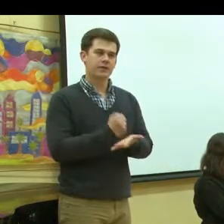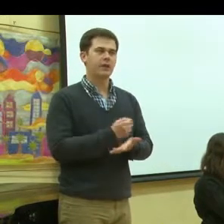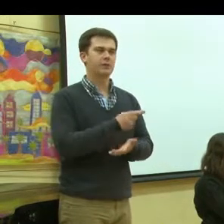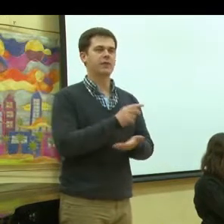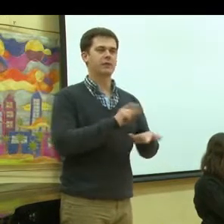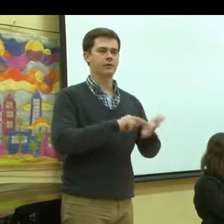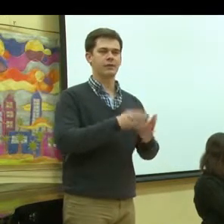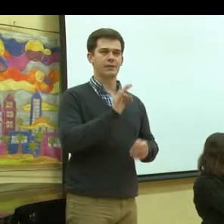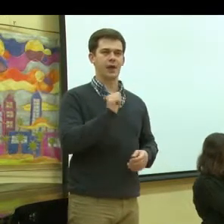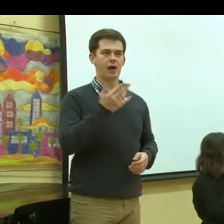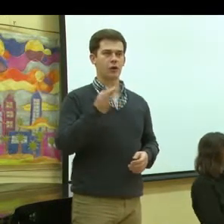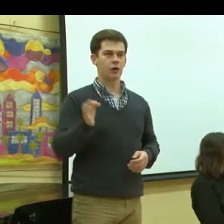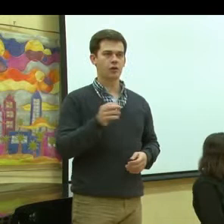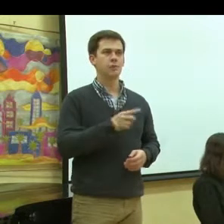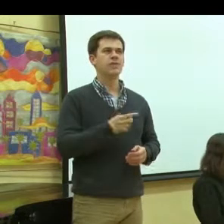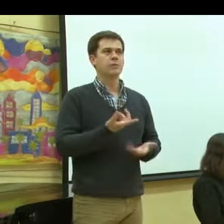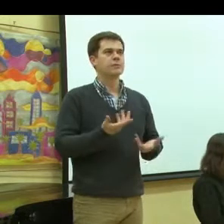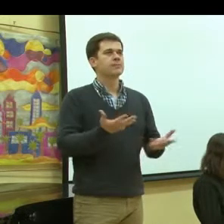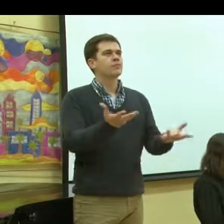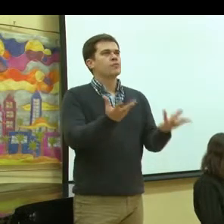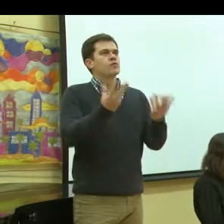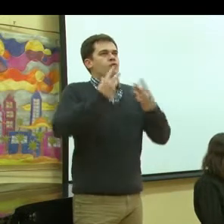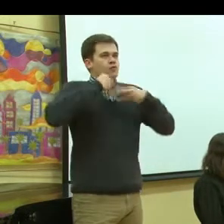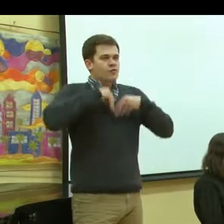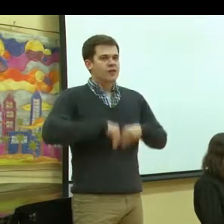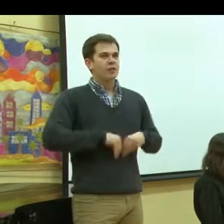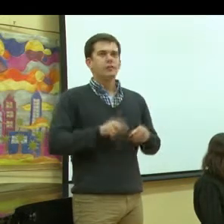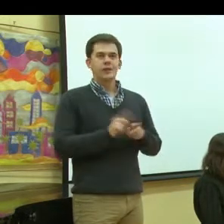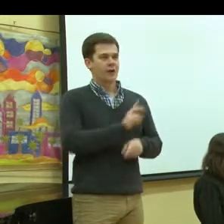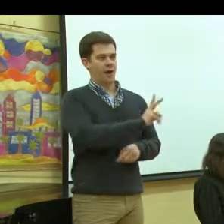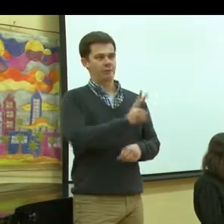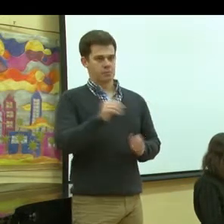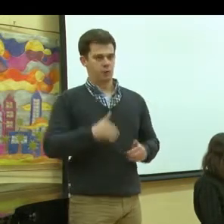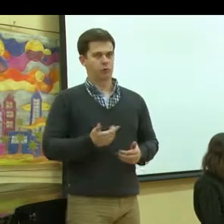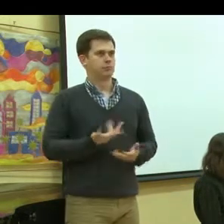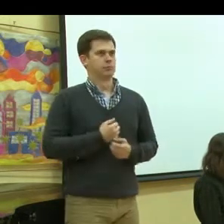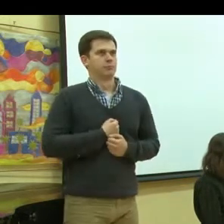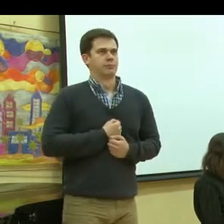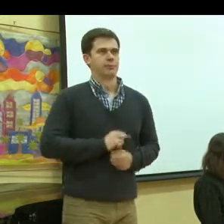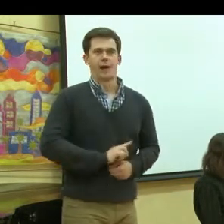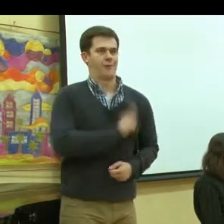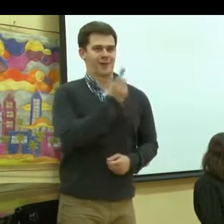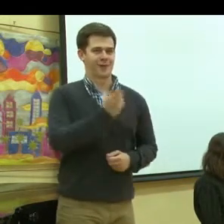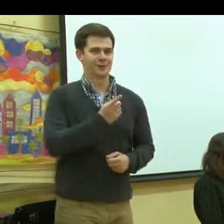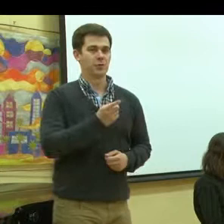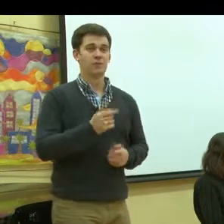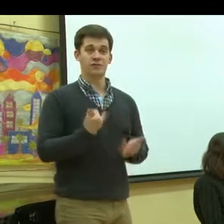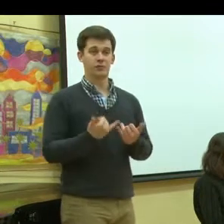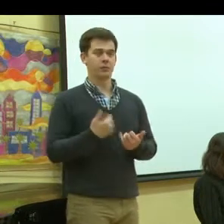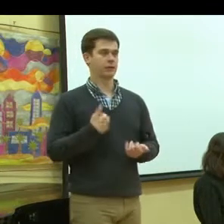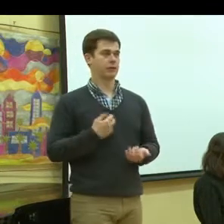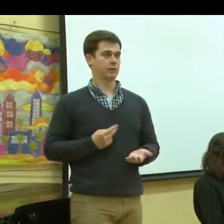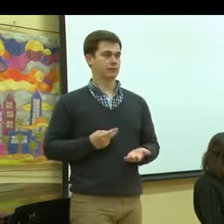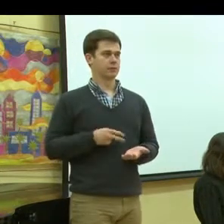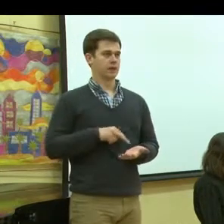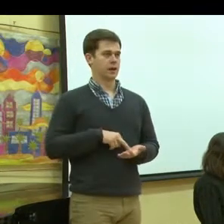związana z tangiem i z doświadczaniem jego. Myślę, że to też może dotknąć każdego z Państwa. Moment, kiedy zaczynamy tańczyć tango, to jest